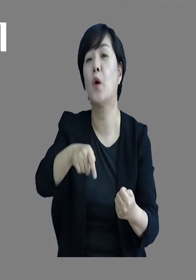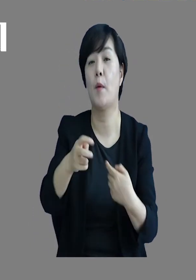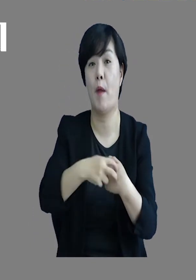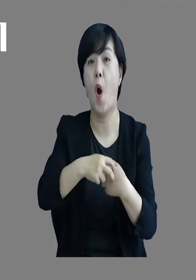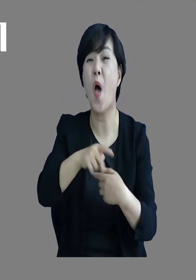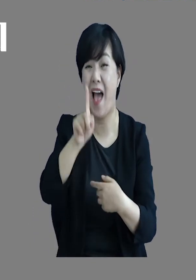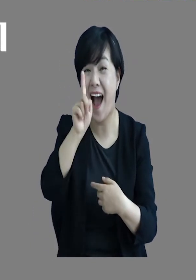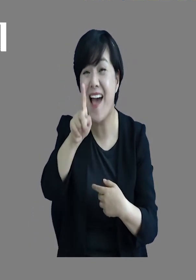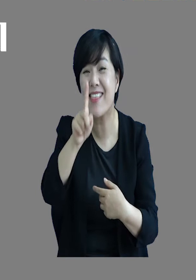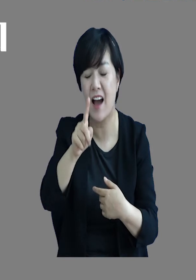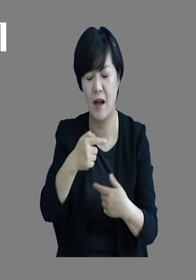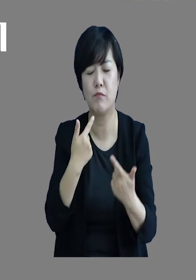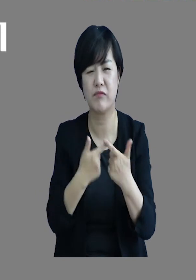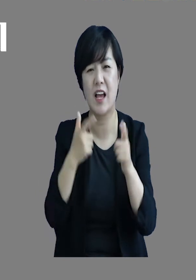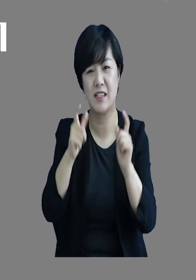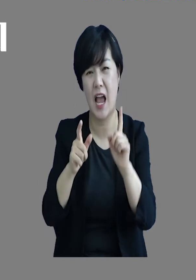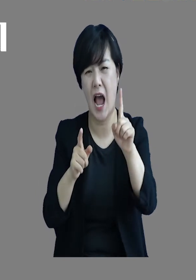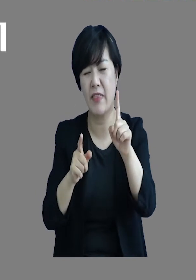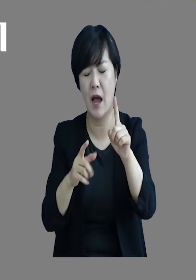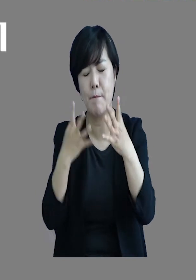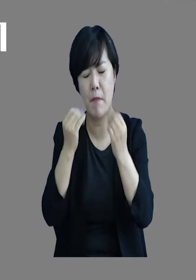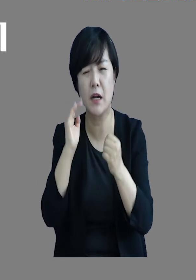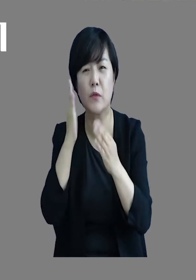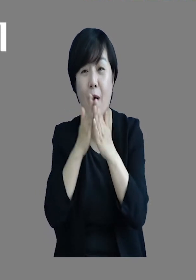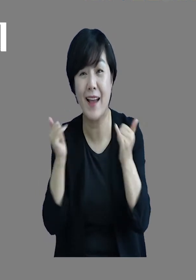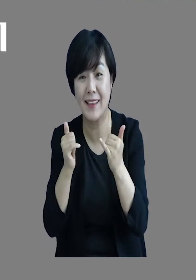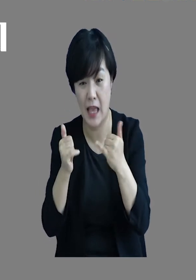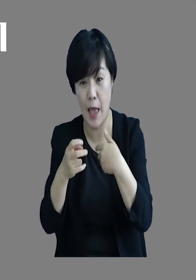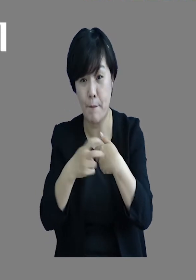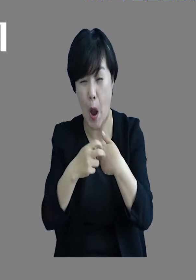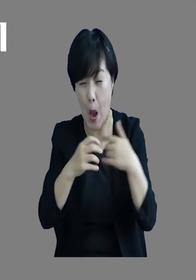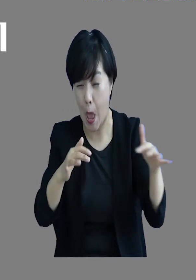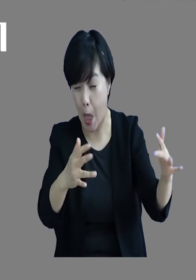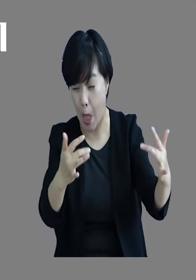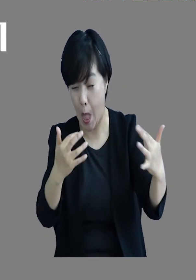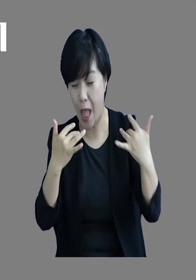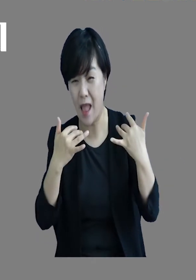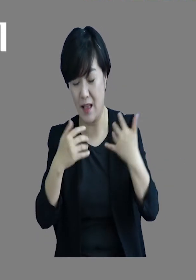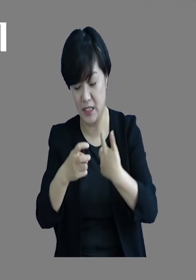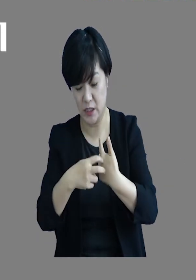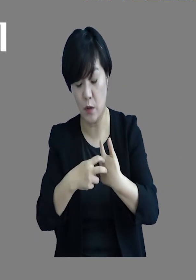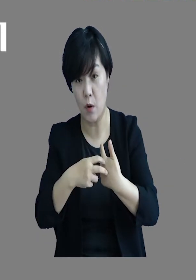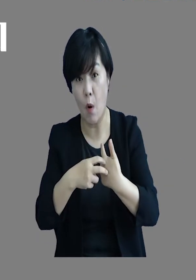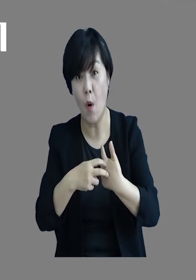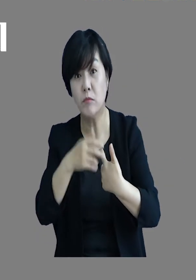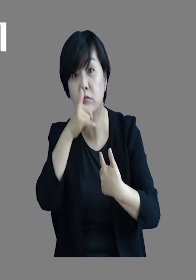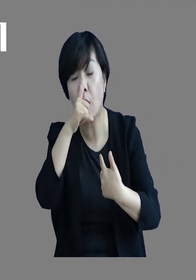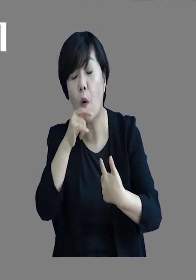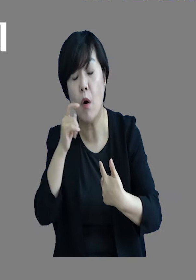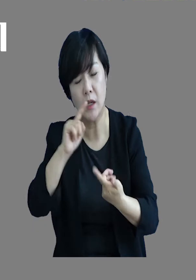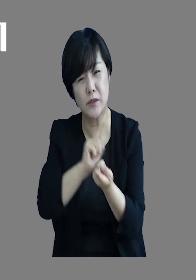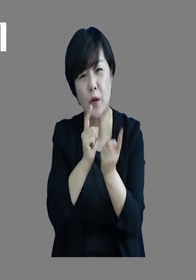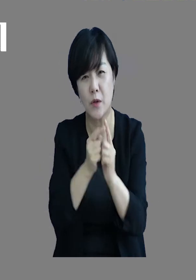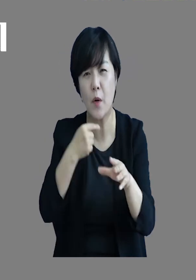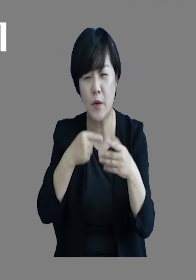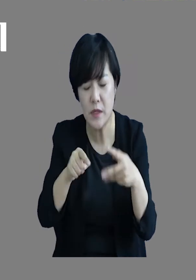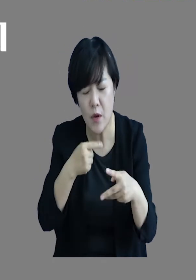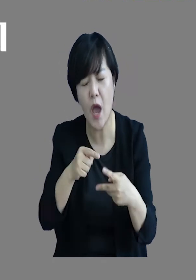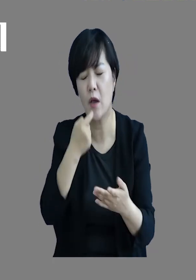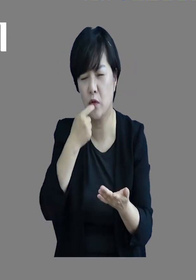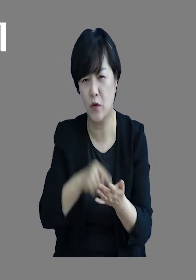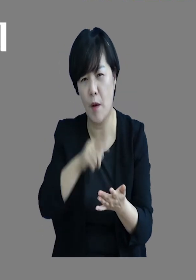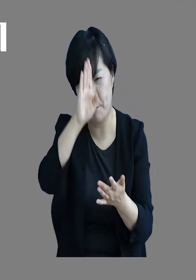병원 하나, 여기 부산 지역에 여기 하나, 많은 농아분들이 여기 이 병원에 와서 진료를 받고 있는데 서로 이해하기도